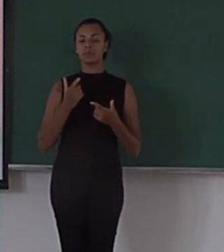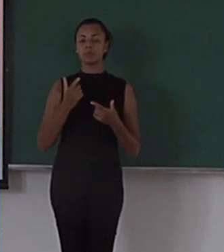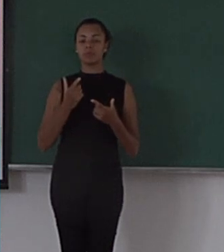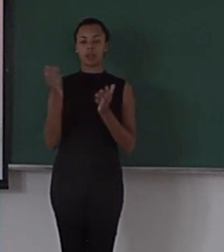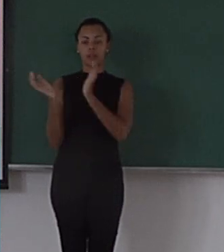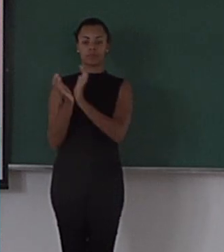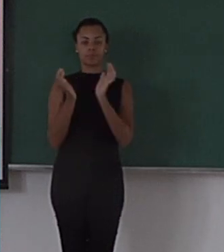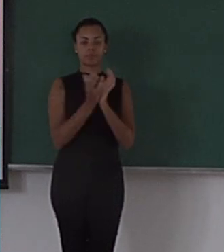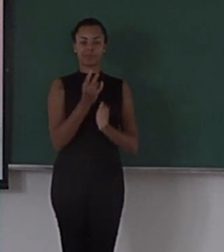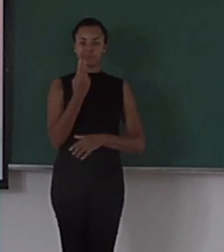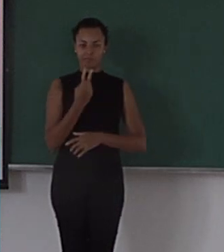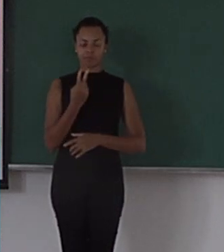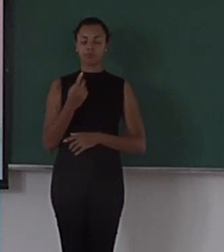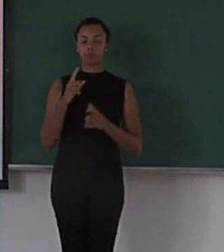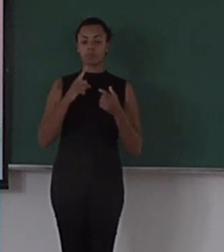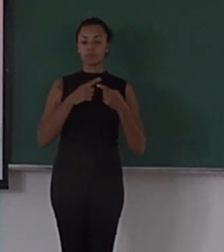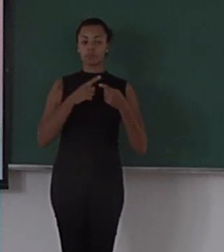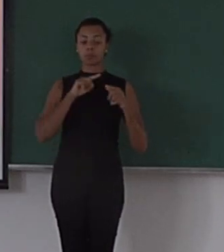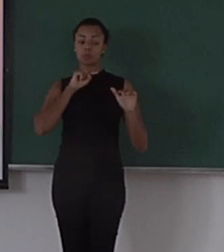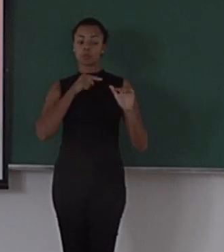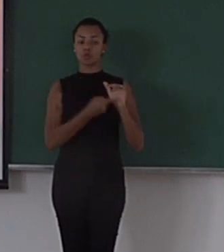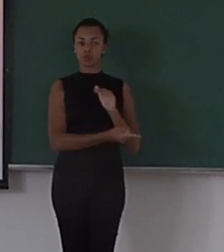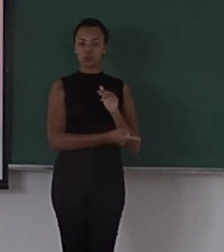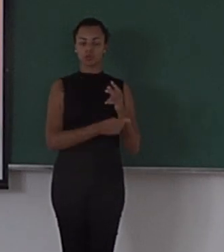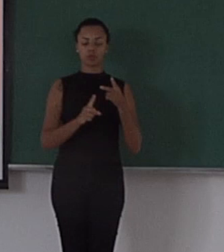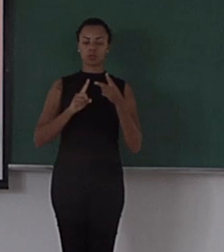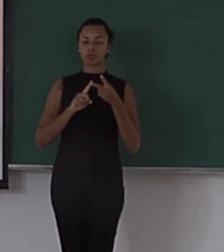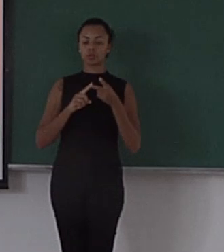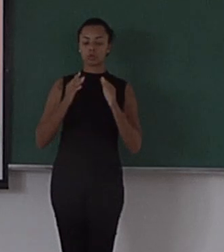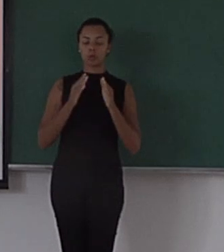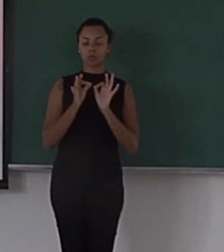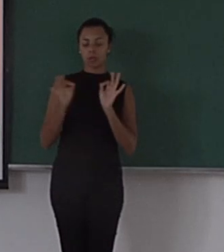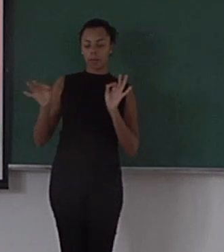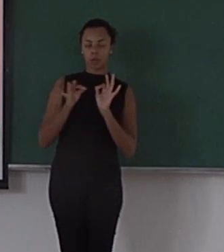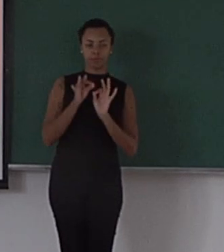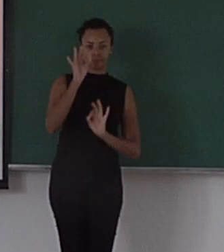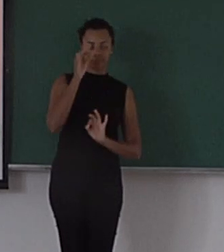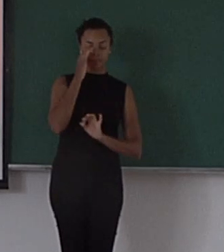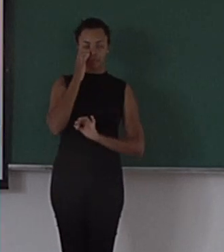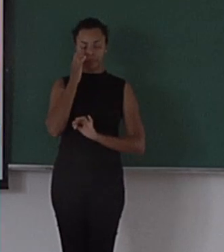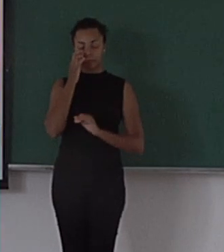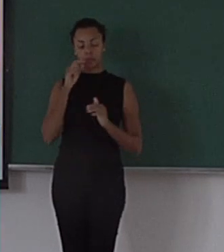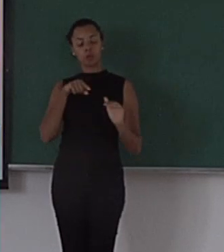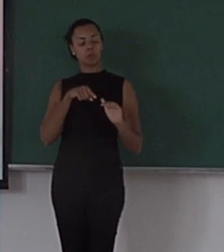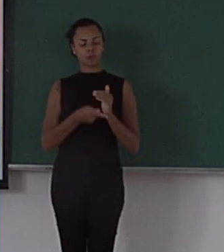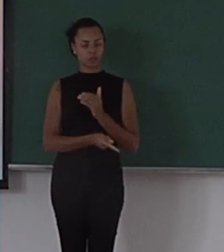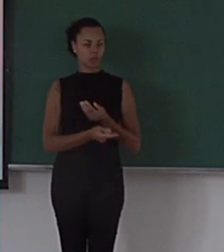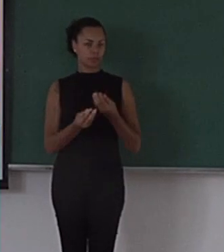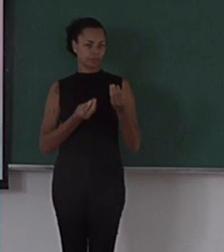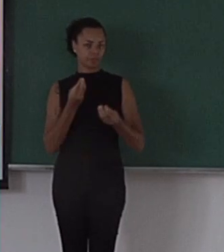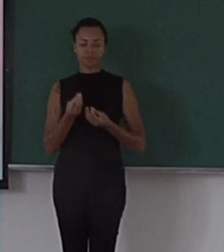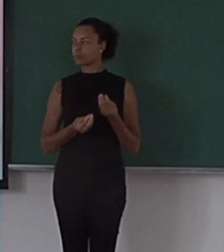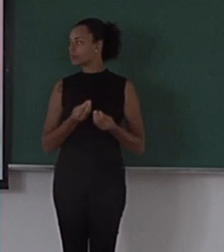duas classificações, quanto à profundidade e depois quanto à extensão. Quanto à profundidade, como que seria?